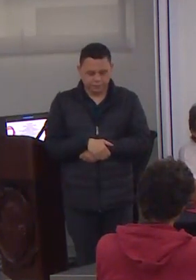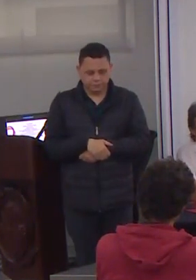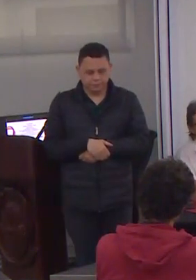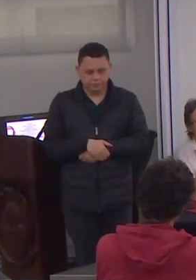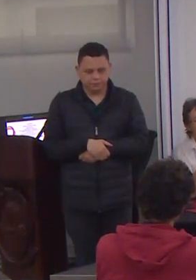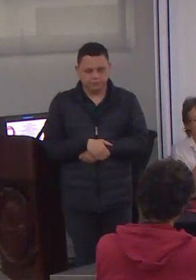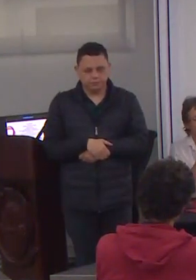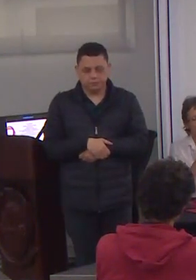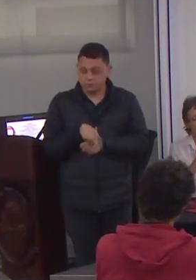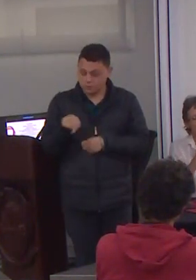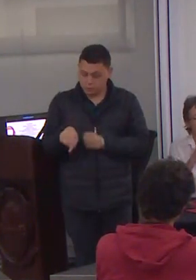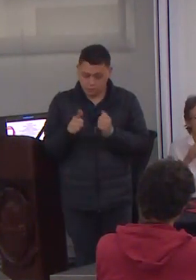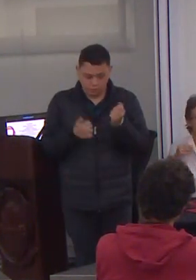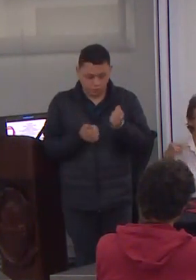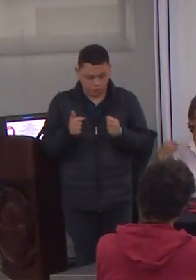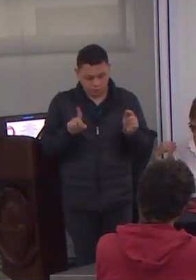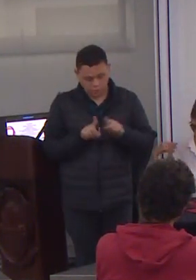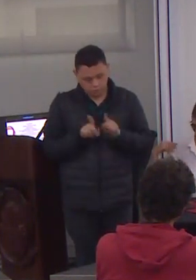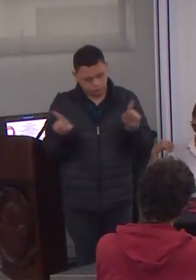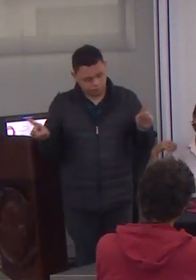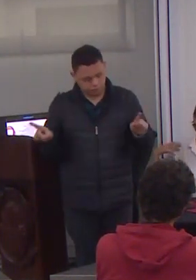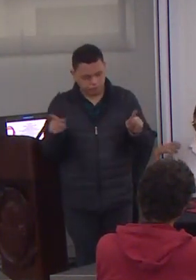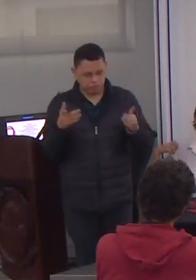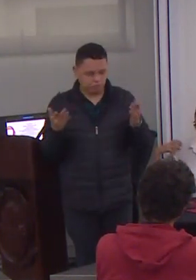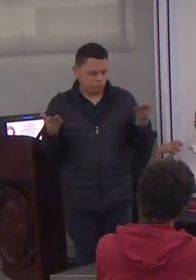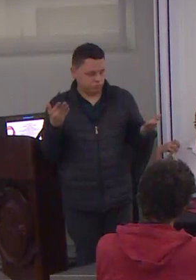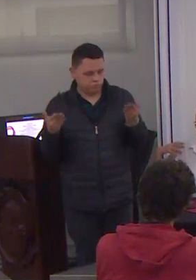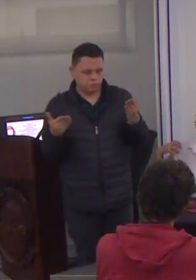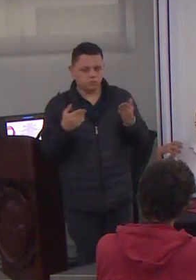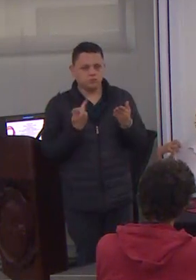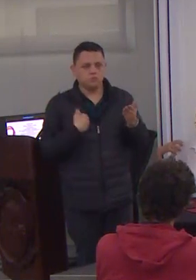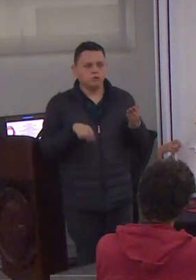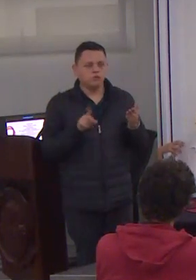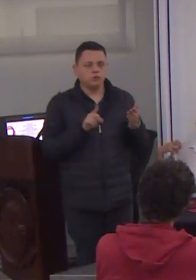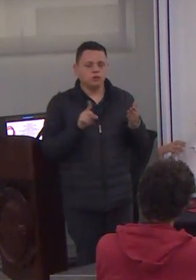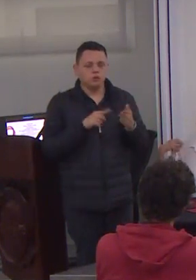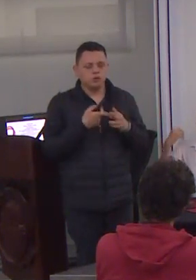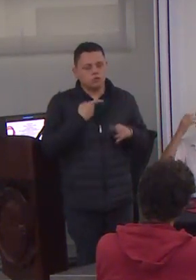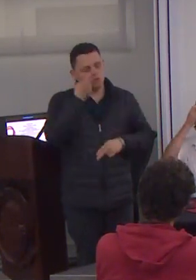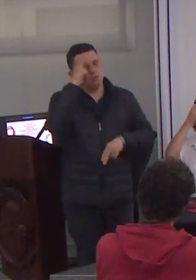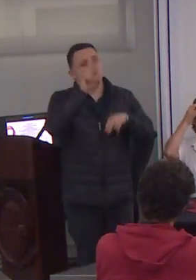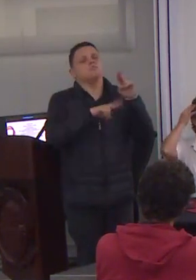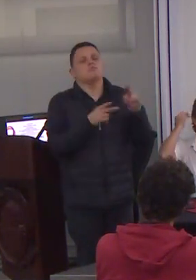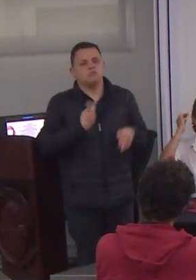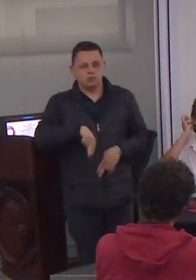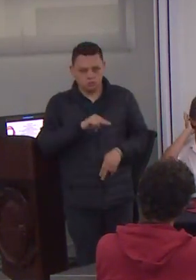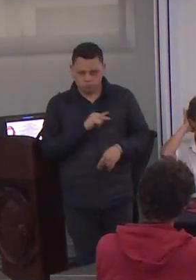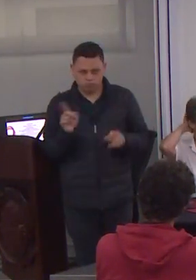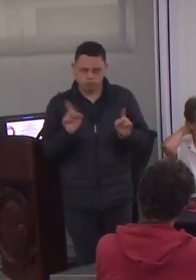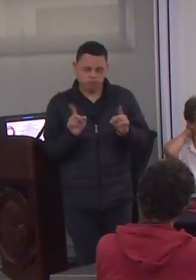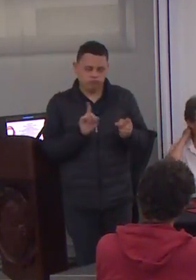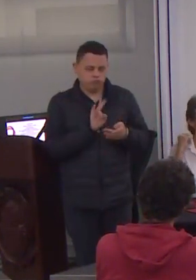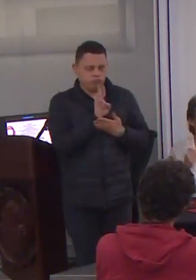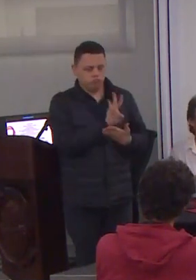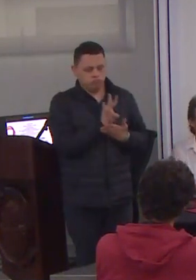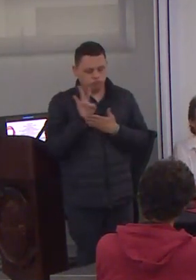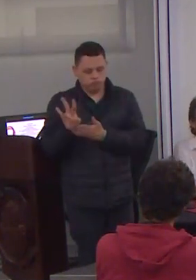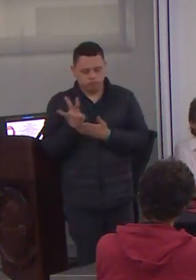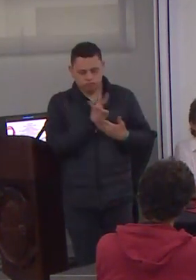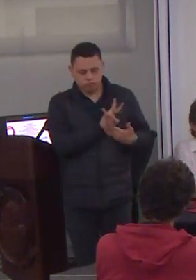esta diferencia que se viene haciendo no obedece a una invención tampoco nuestra ya digamos son modelos